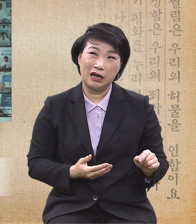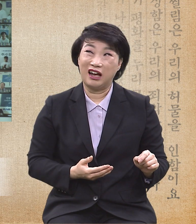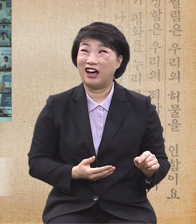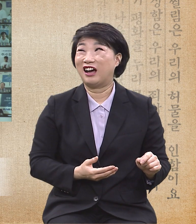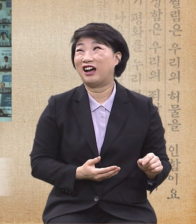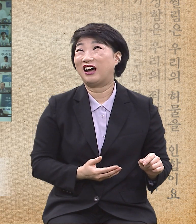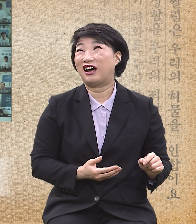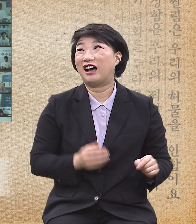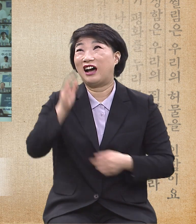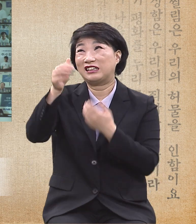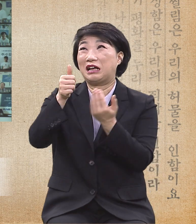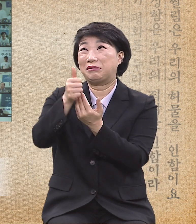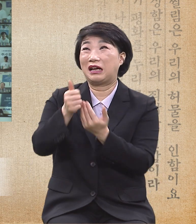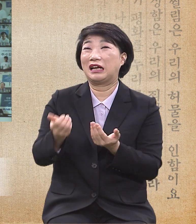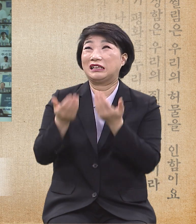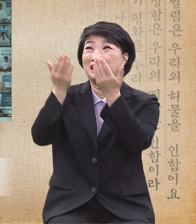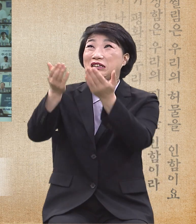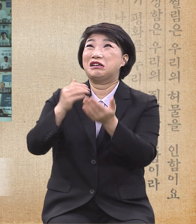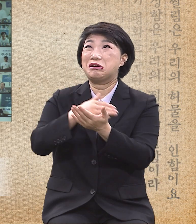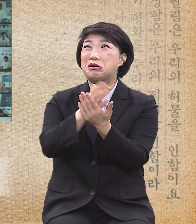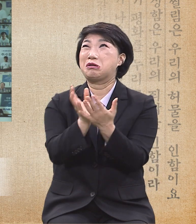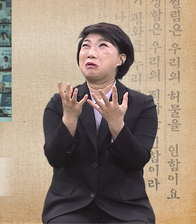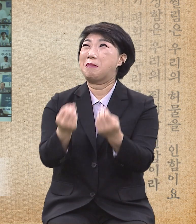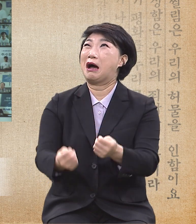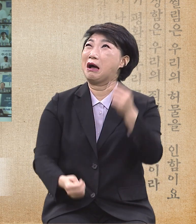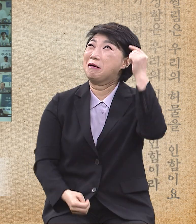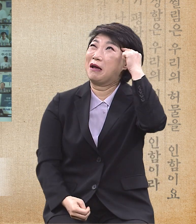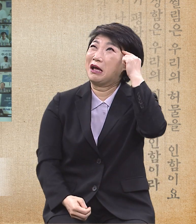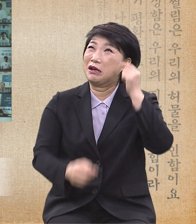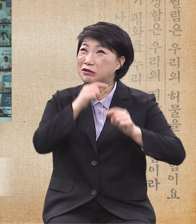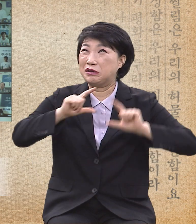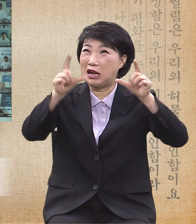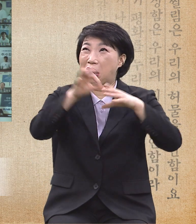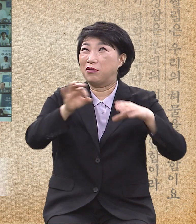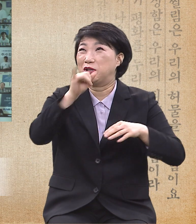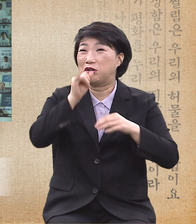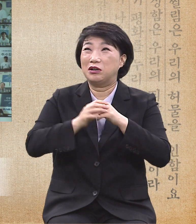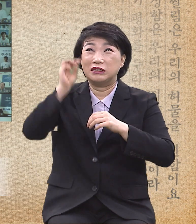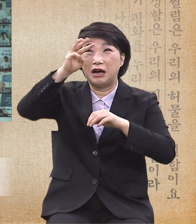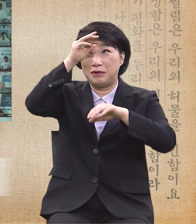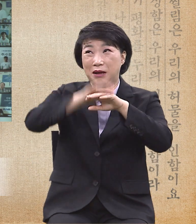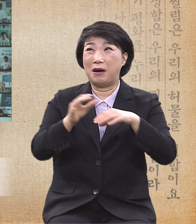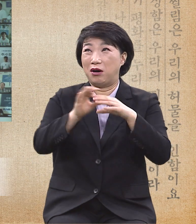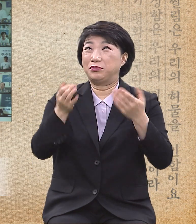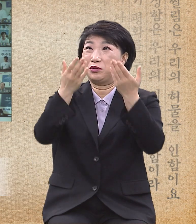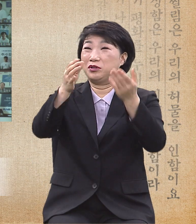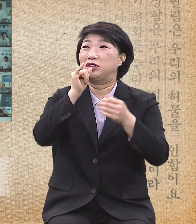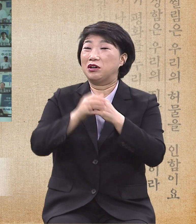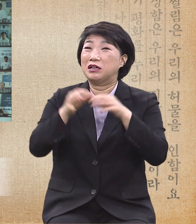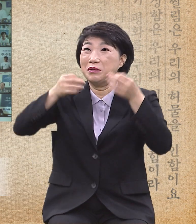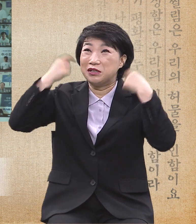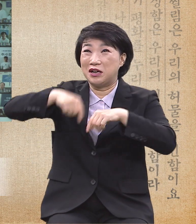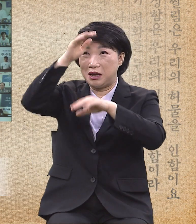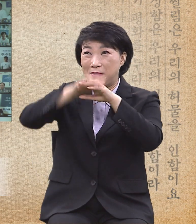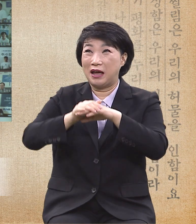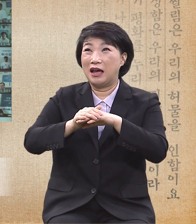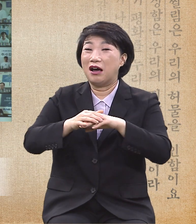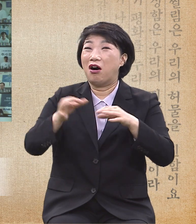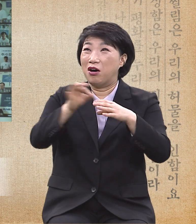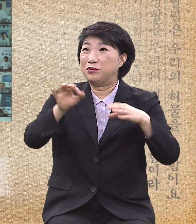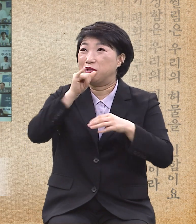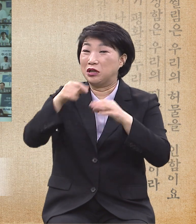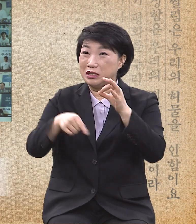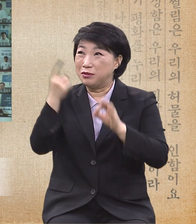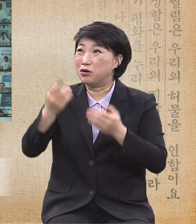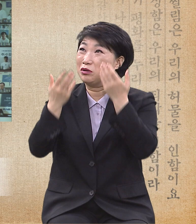웬 이렇게 하나님 앞에 드릴 것이 많아. 주일연금도 있지, 3일 예배도 있지, 금요 차량금도 있지, 11조도 있지,